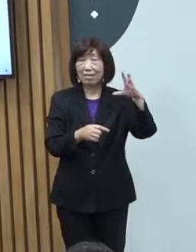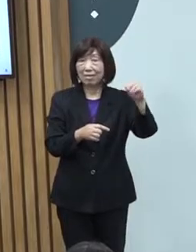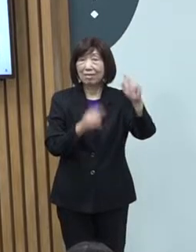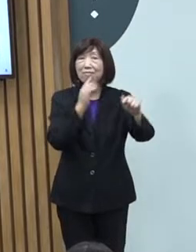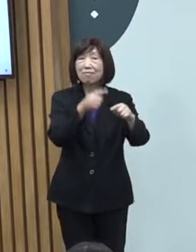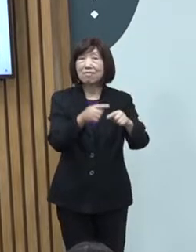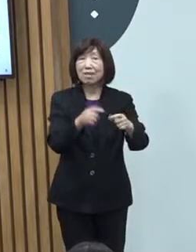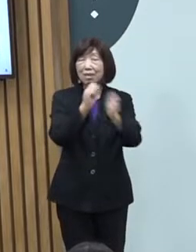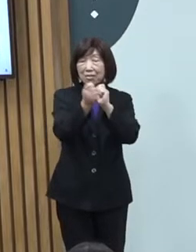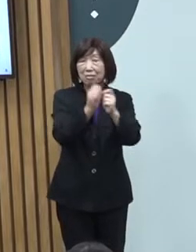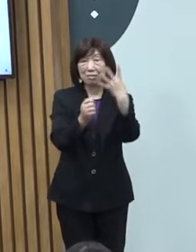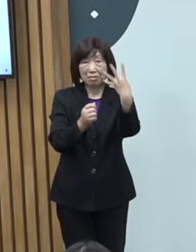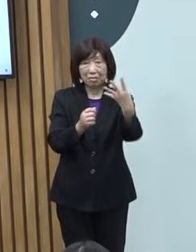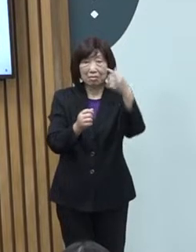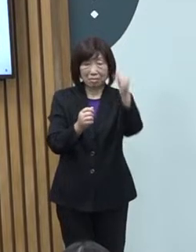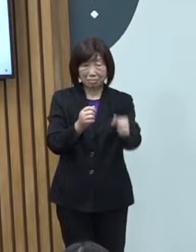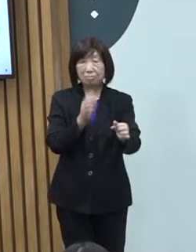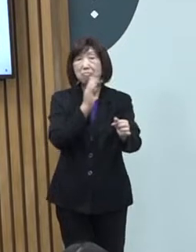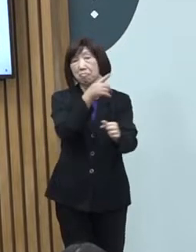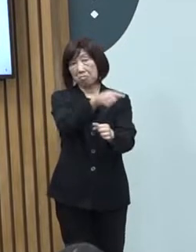亿元是最多的。